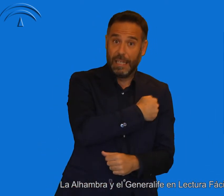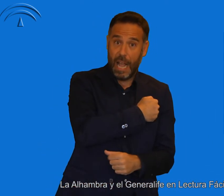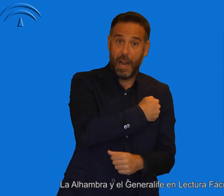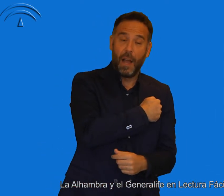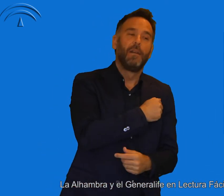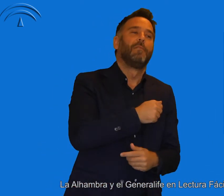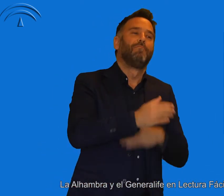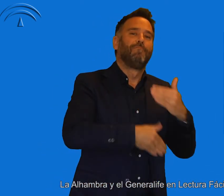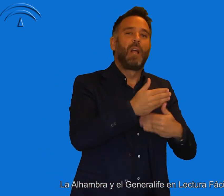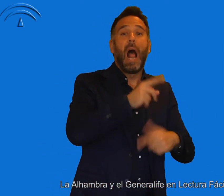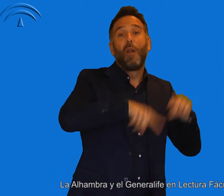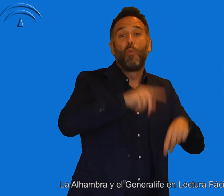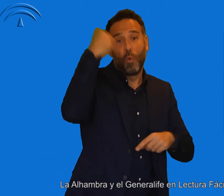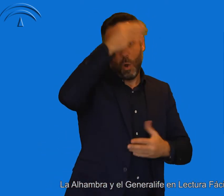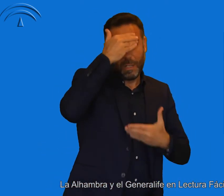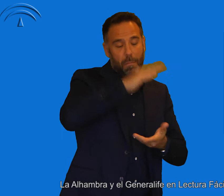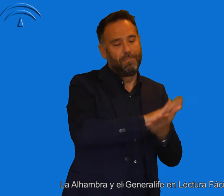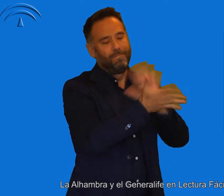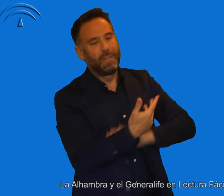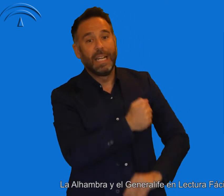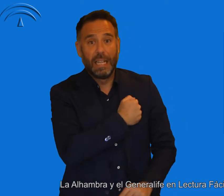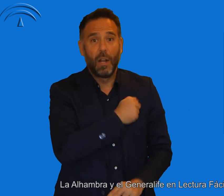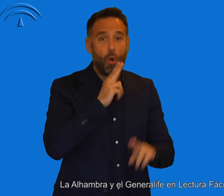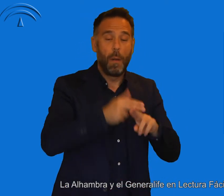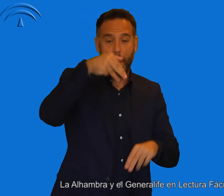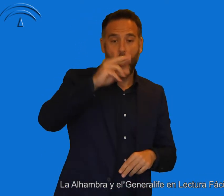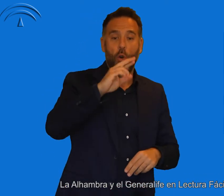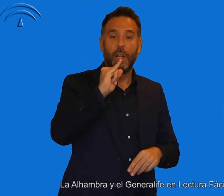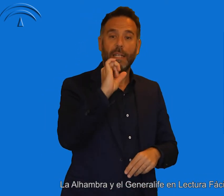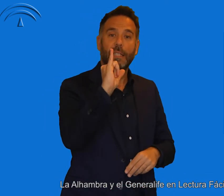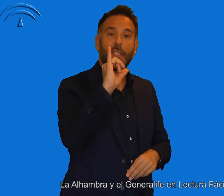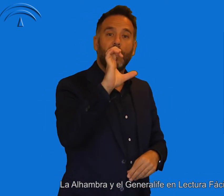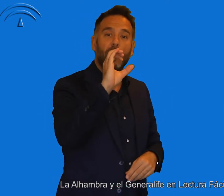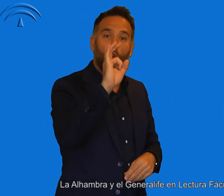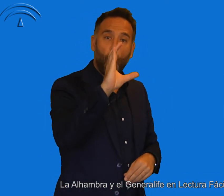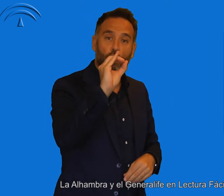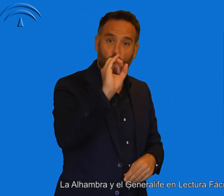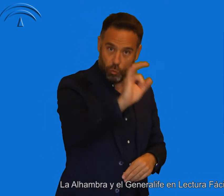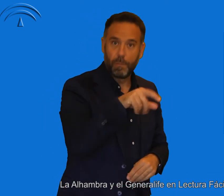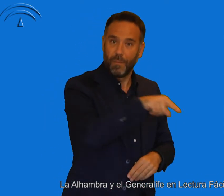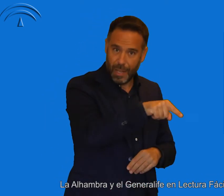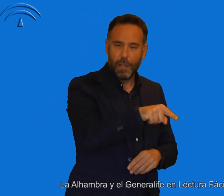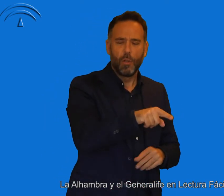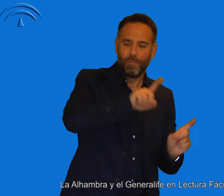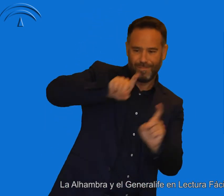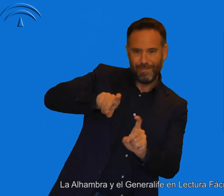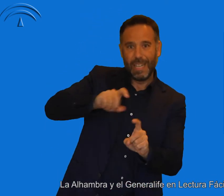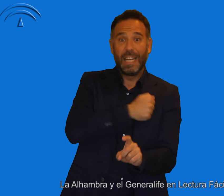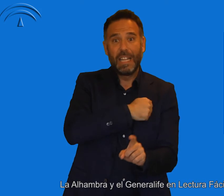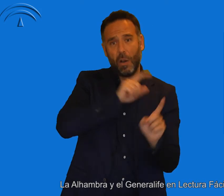musulmanes convertidos al cristianismo, seguían trabajando en el Generalife. Ellos enseñaron su manera de trabajar